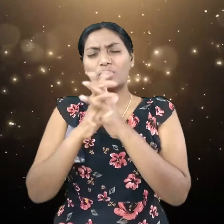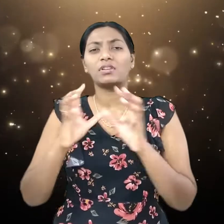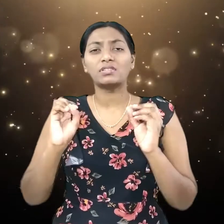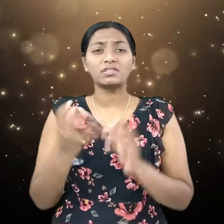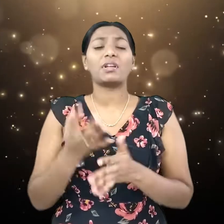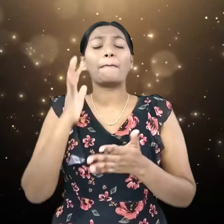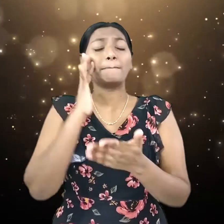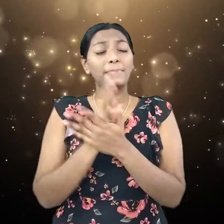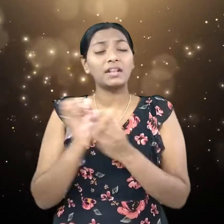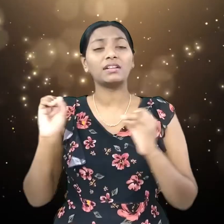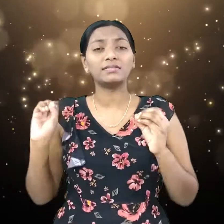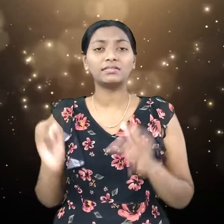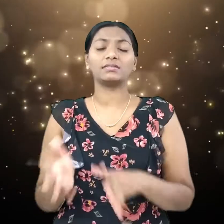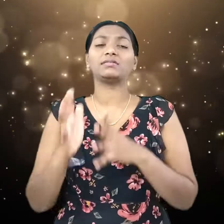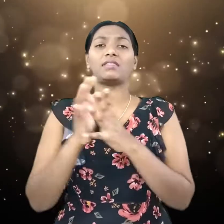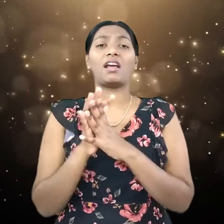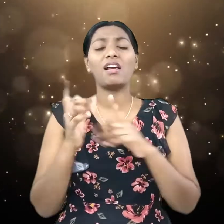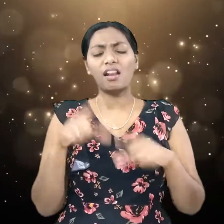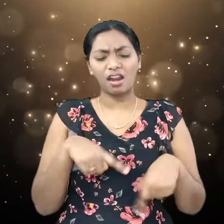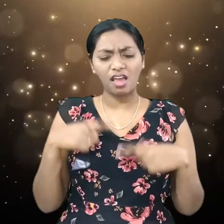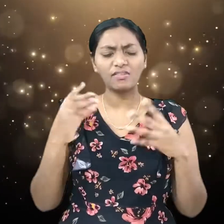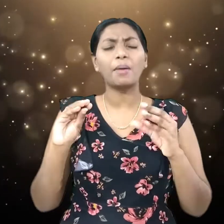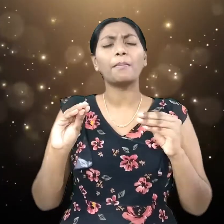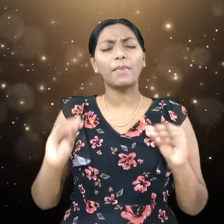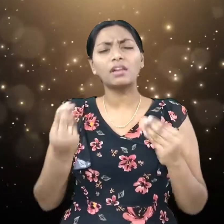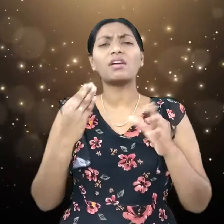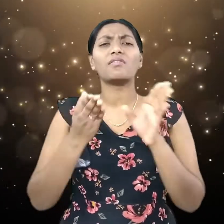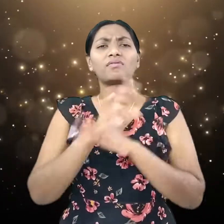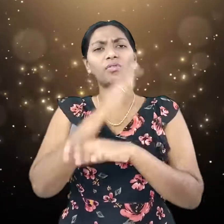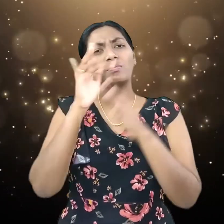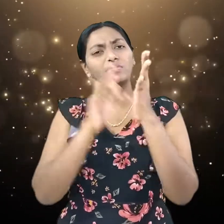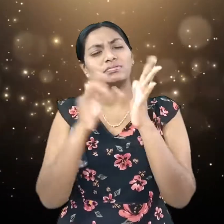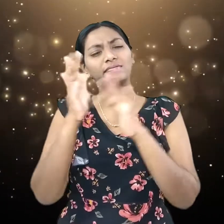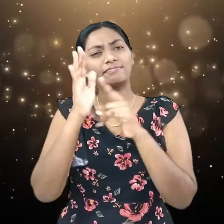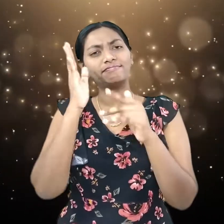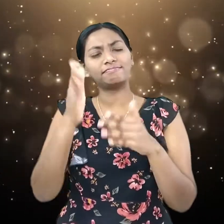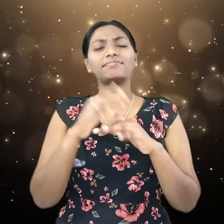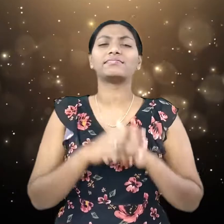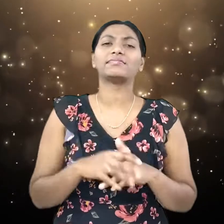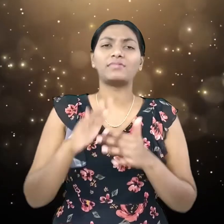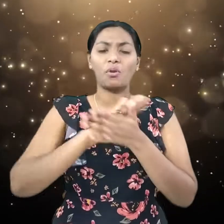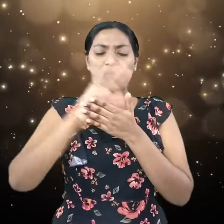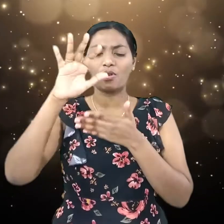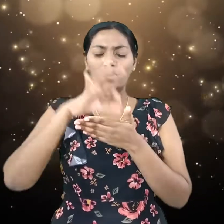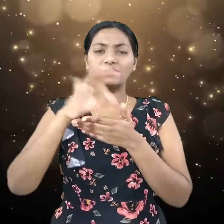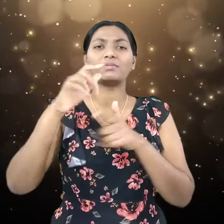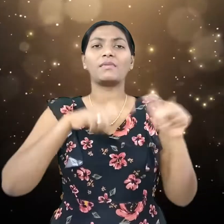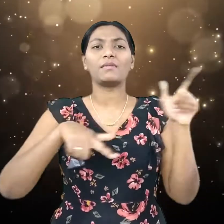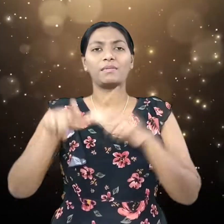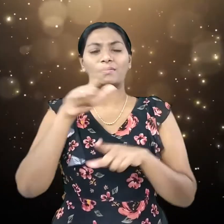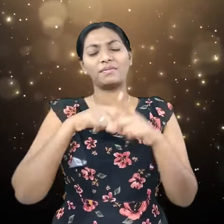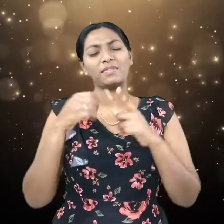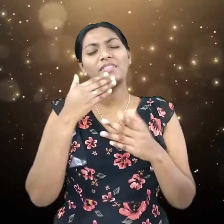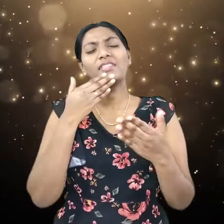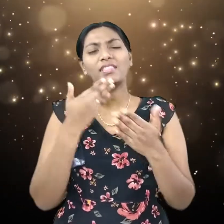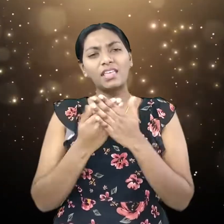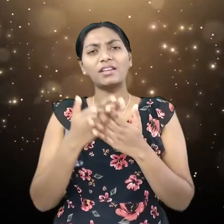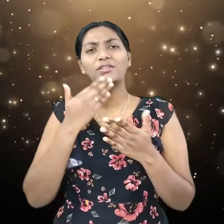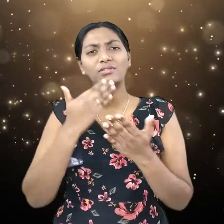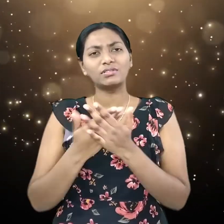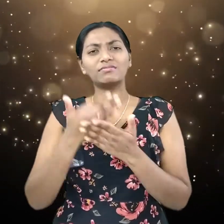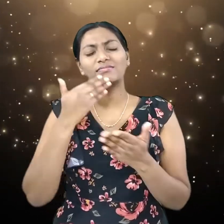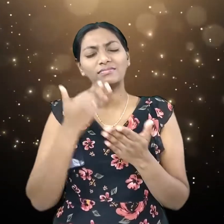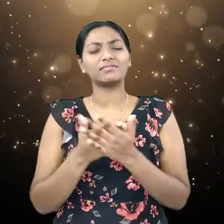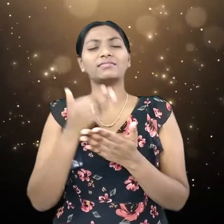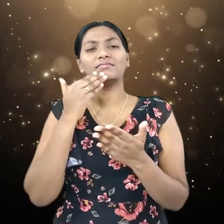ई अस आ अल ई जकबा अक आ ई अलंदकास ए ई अक आमा रा सा जहों द्रक